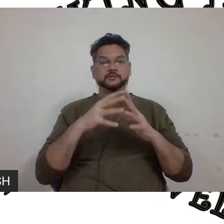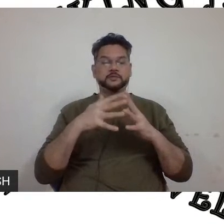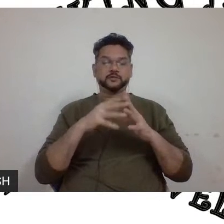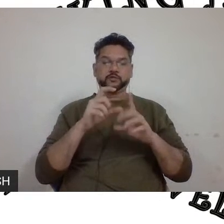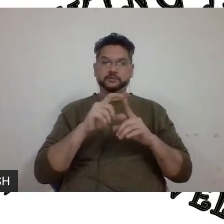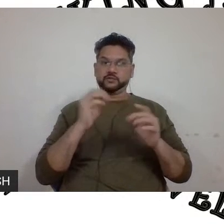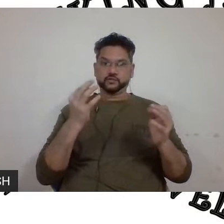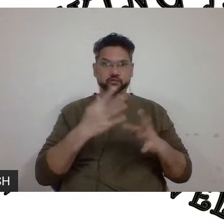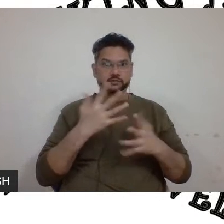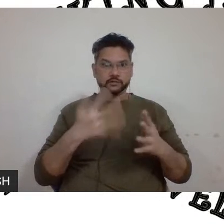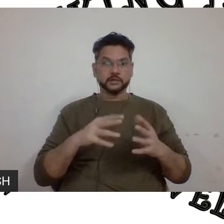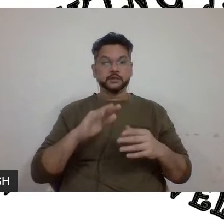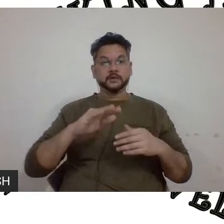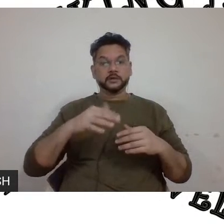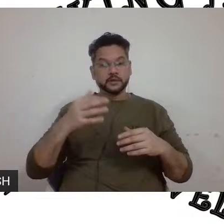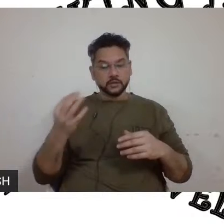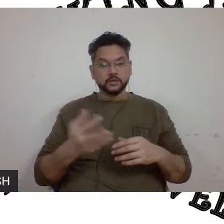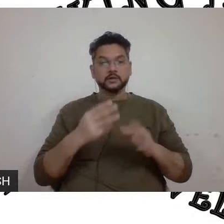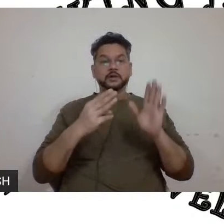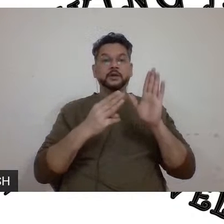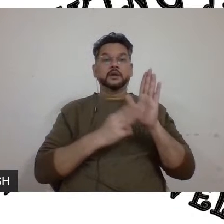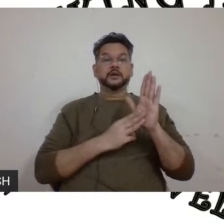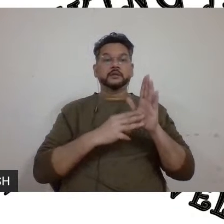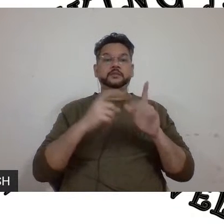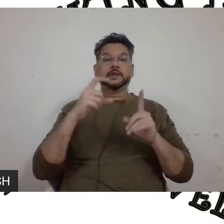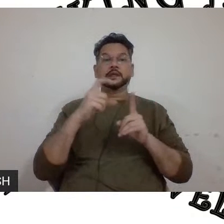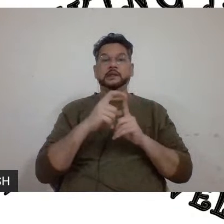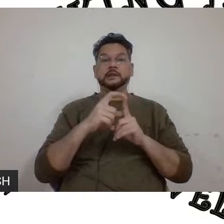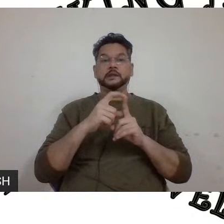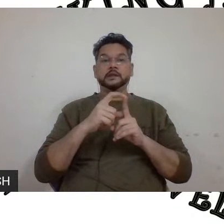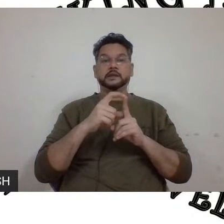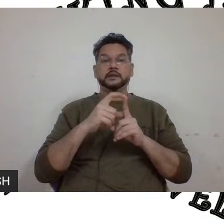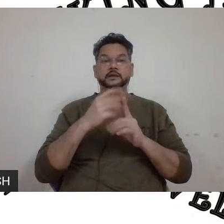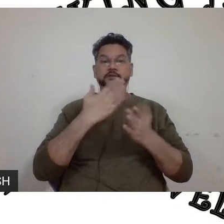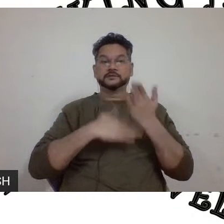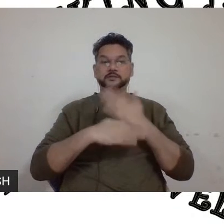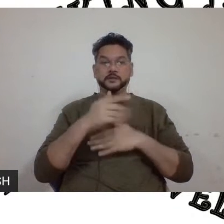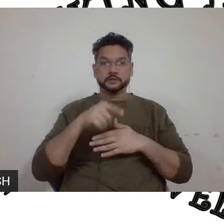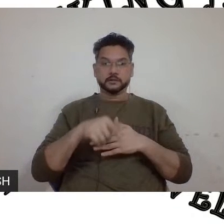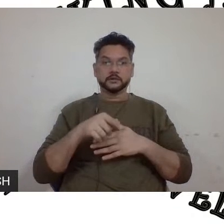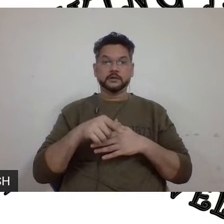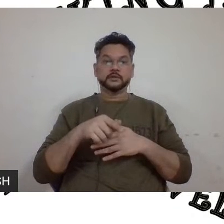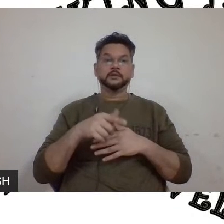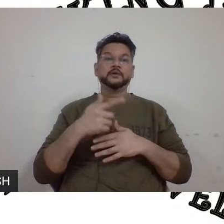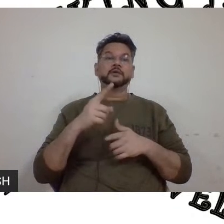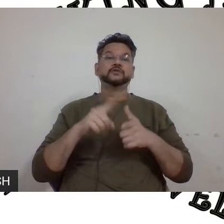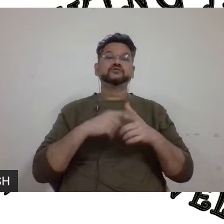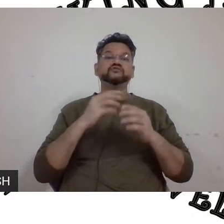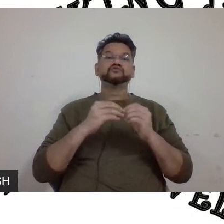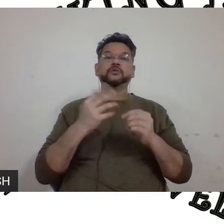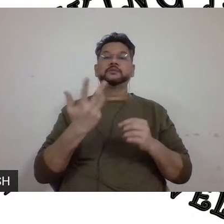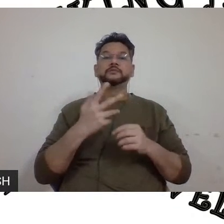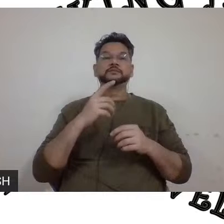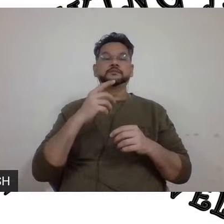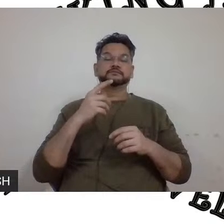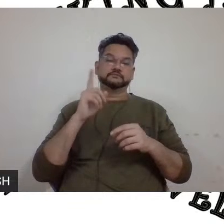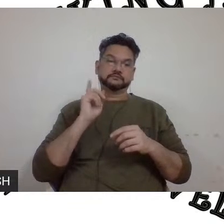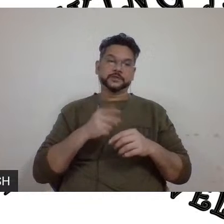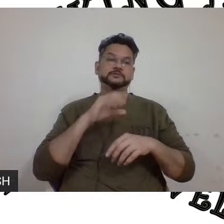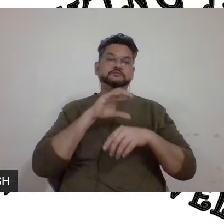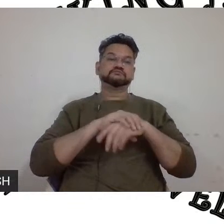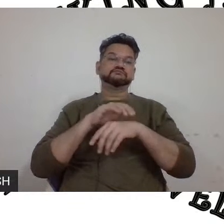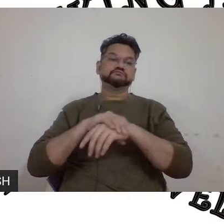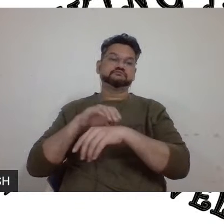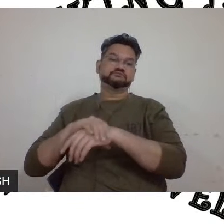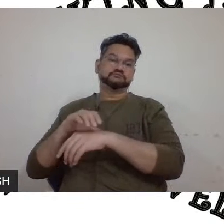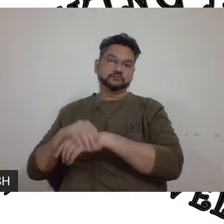लिए कौन कौन सी पोस्ट आइडेंटिफाइड की जाएं, ये बहुत ज़रूरी है। जैसा कि अभी रिजर्वेशन के बारे में इससे पहले